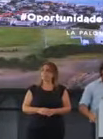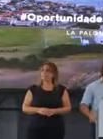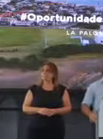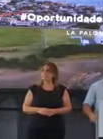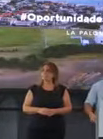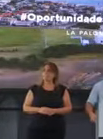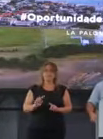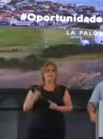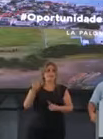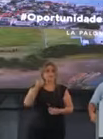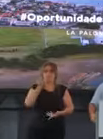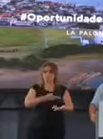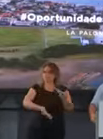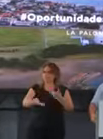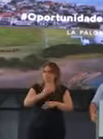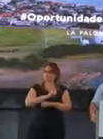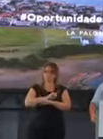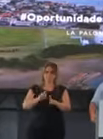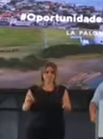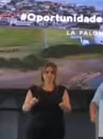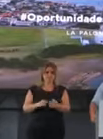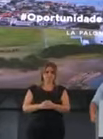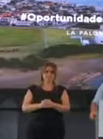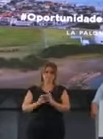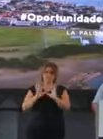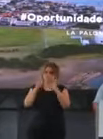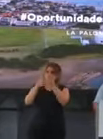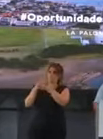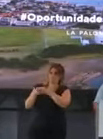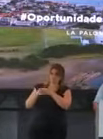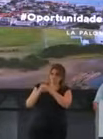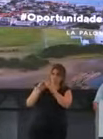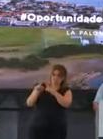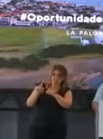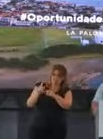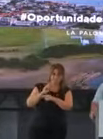No lo vamos a compartir con la corporación.